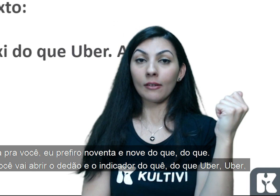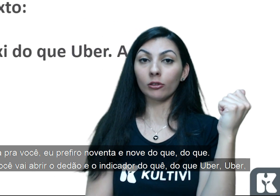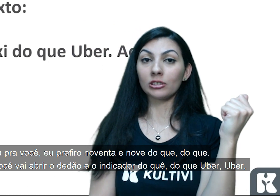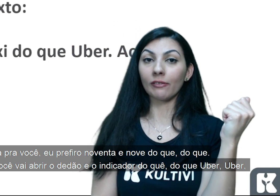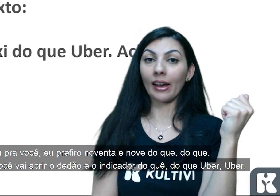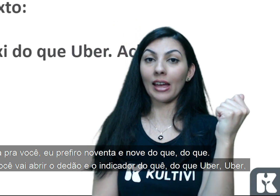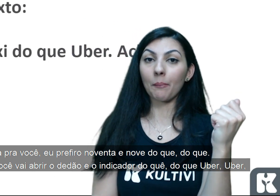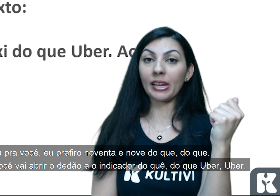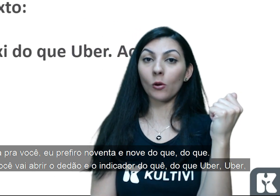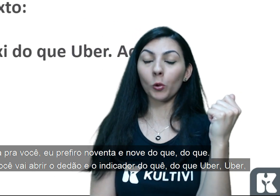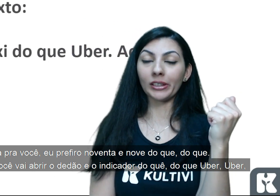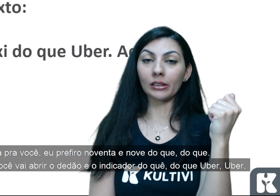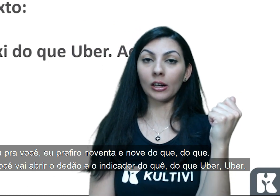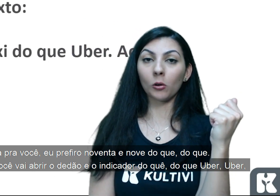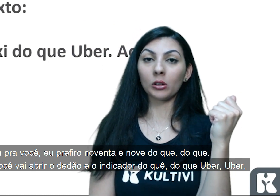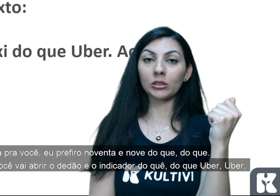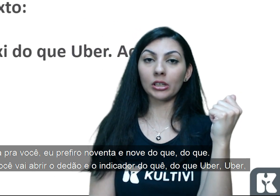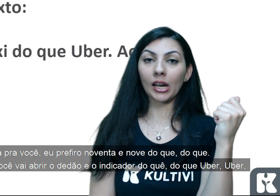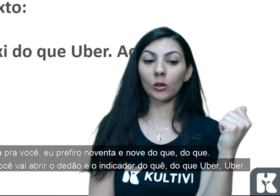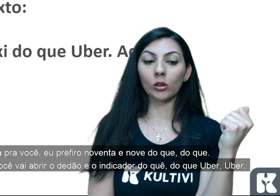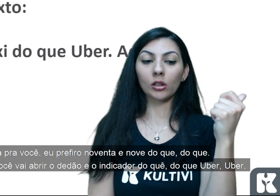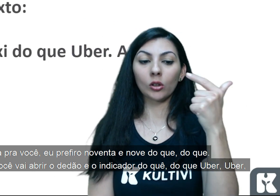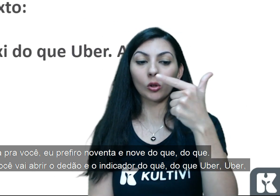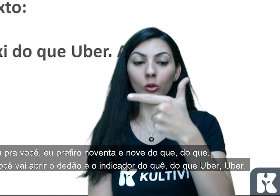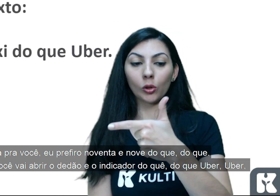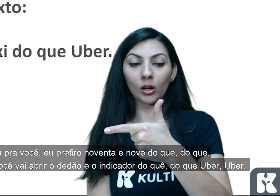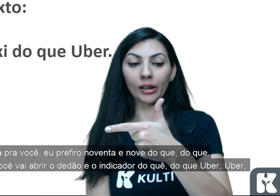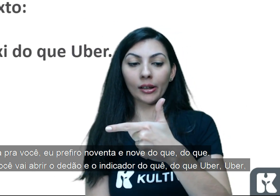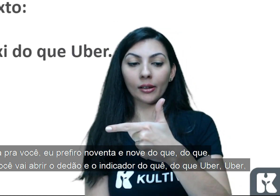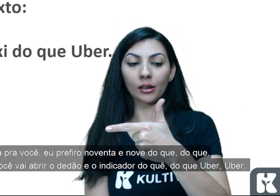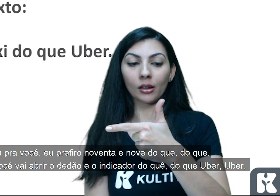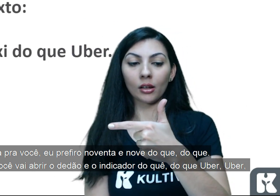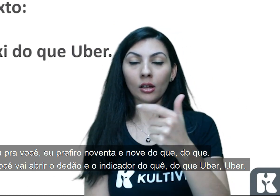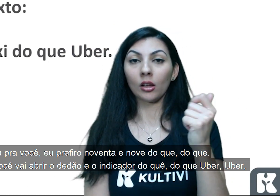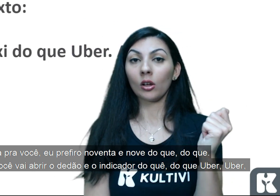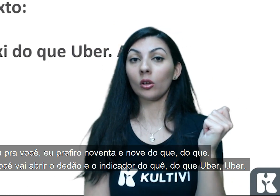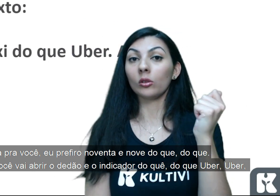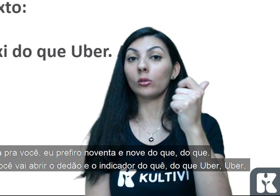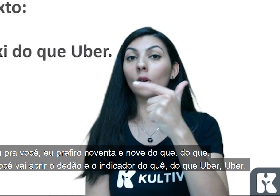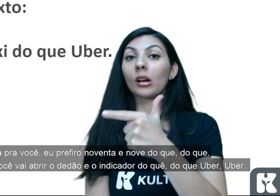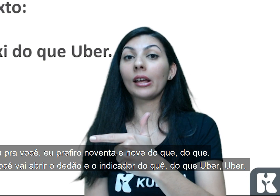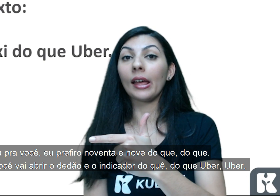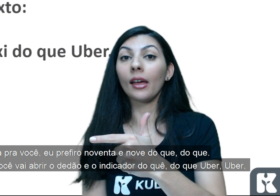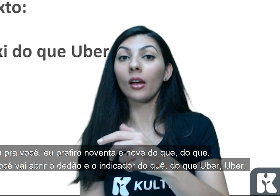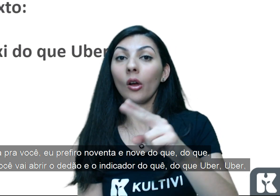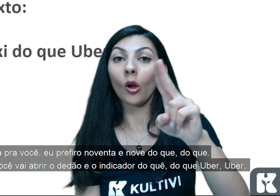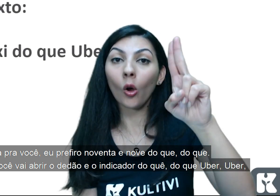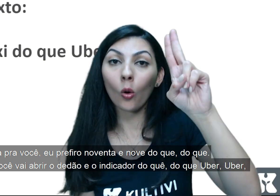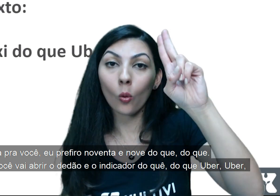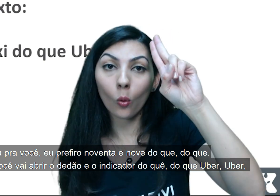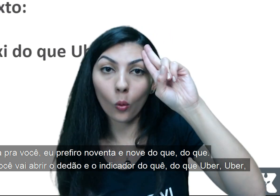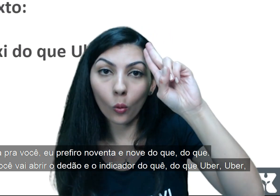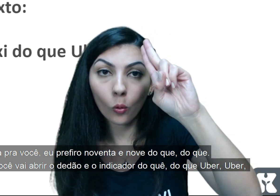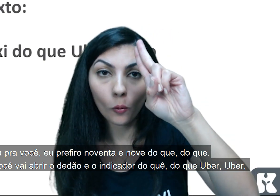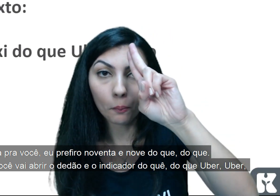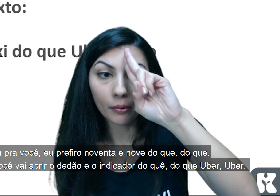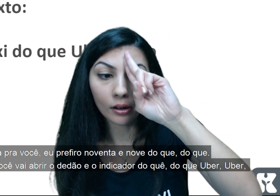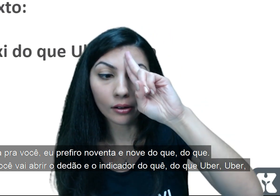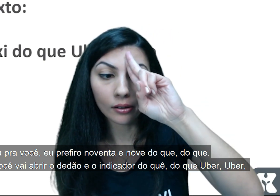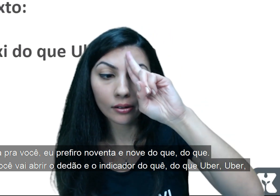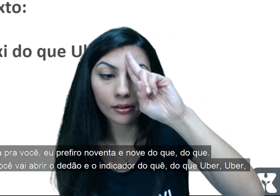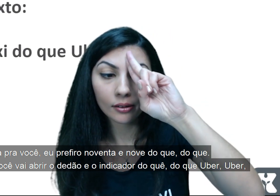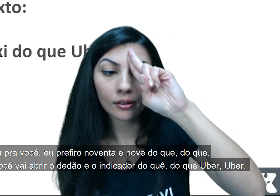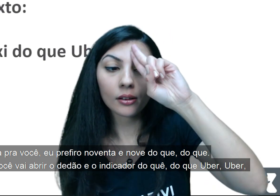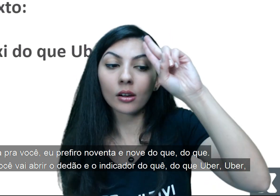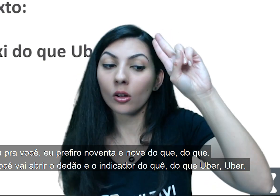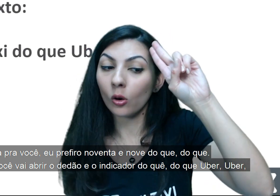Você vai abrir o dedão e o indicador Do que Do que Uber